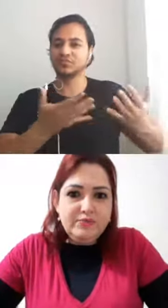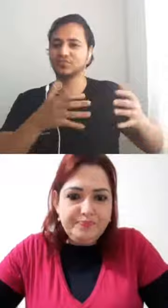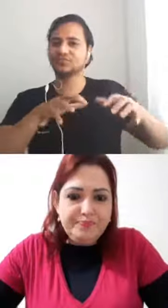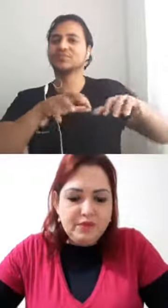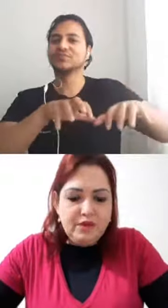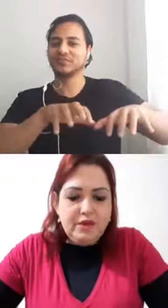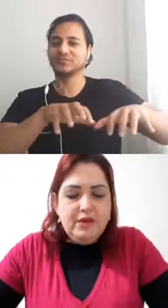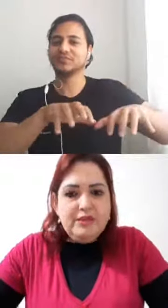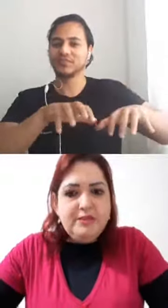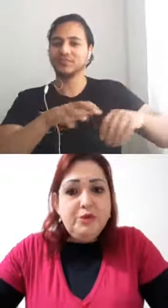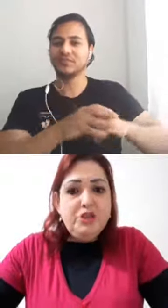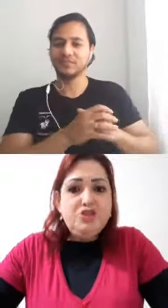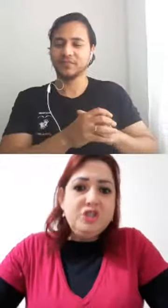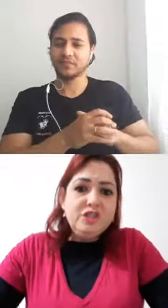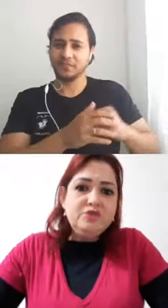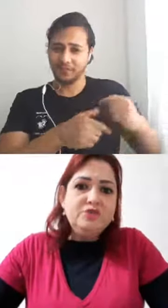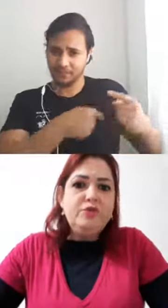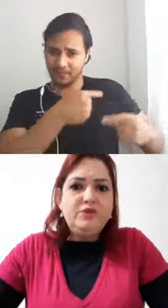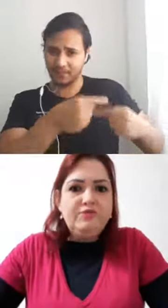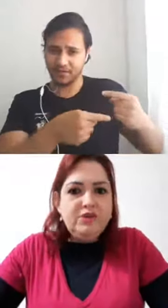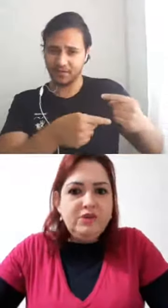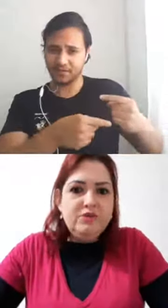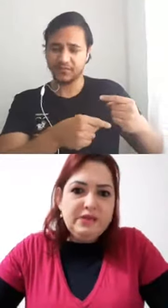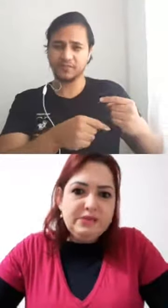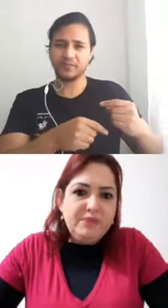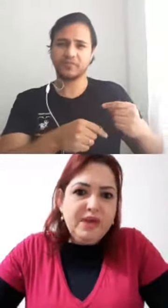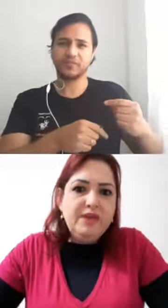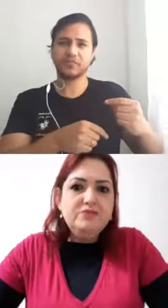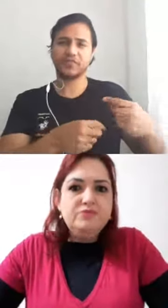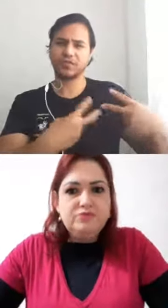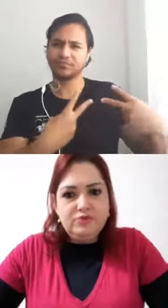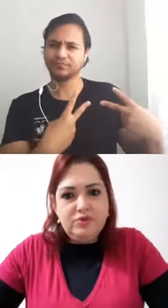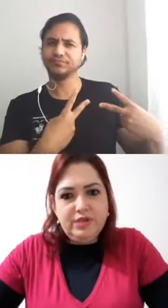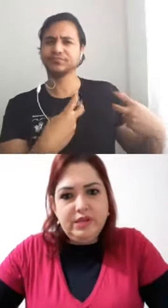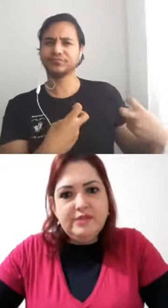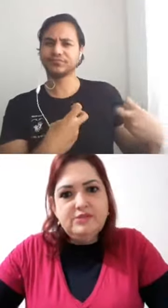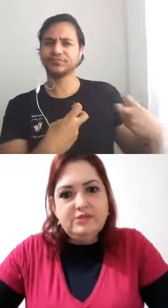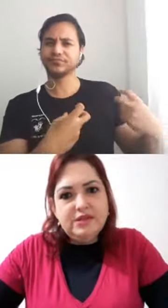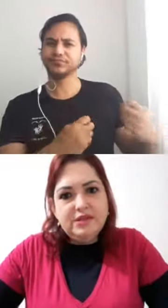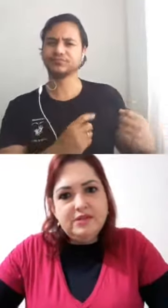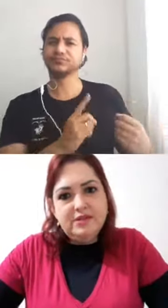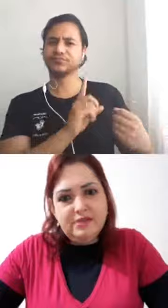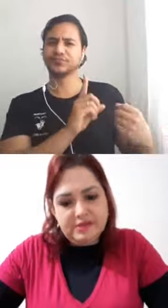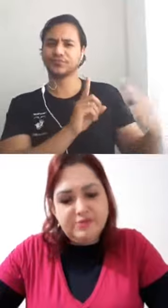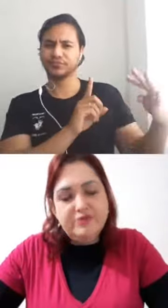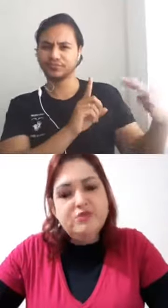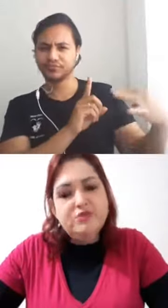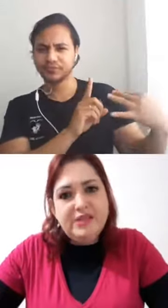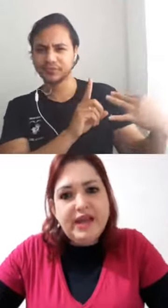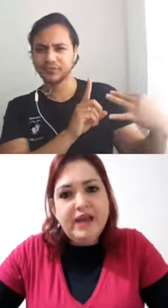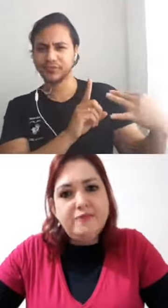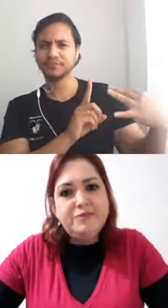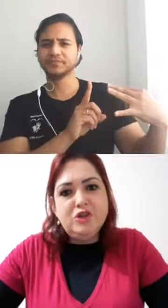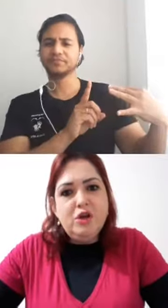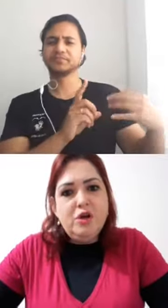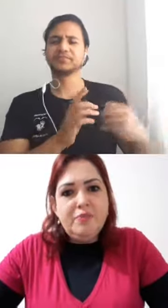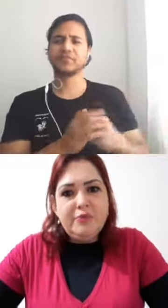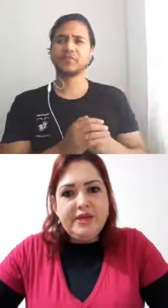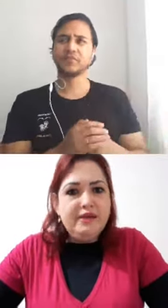inclusão. E depois disso foi onde veio o reconhecimento, né, da profissão como